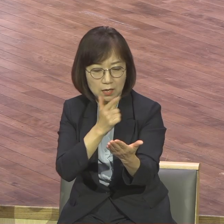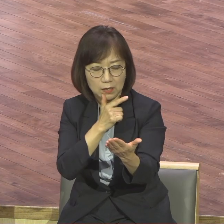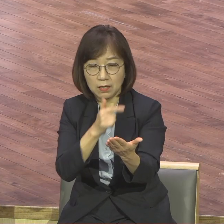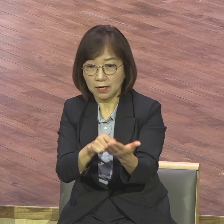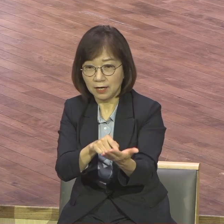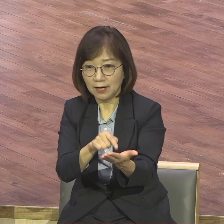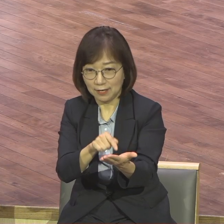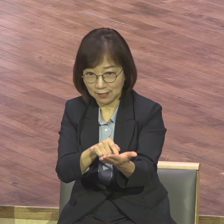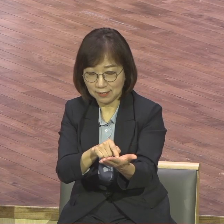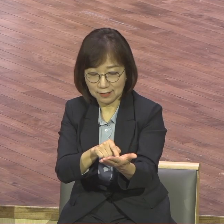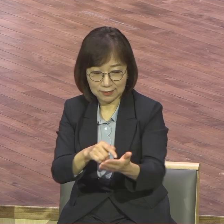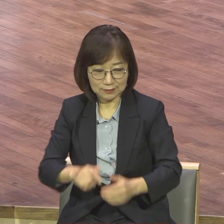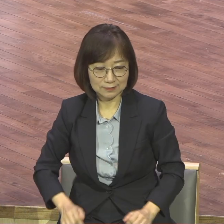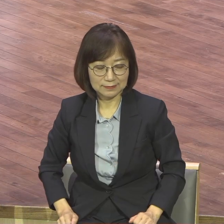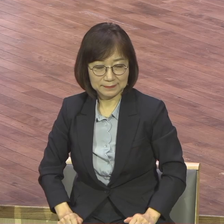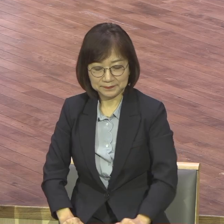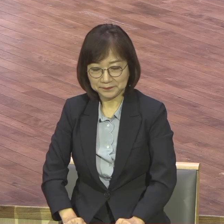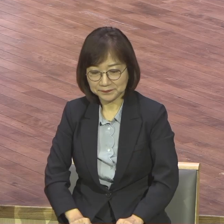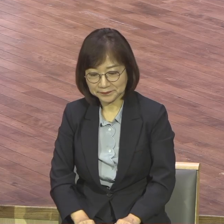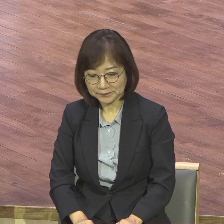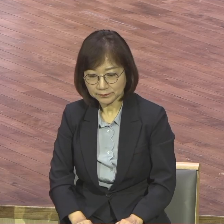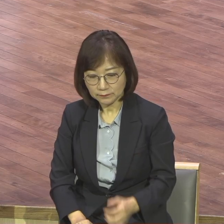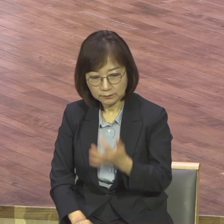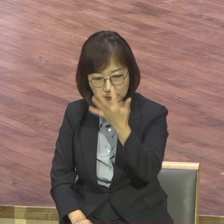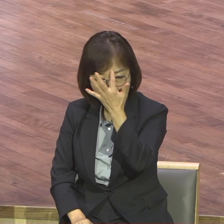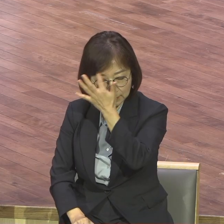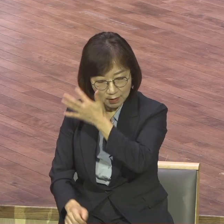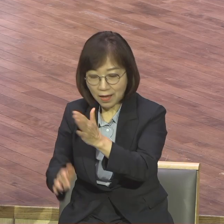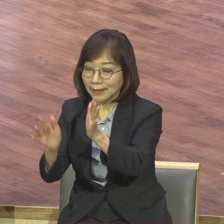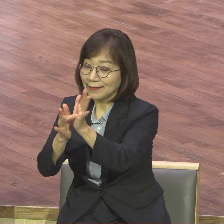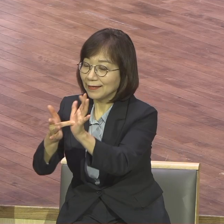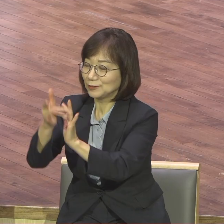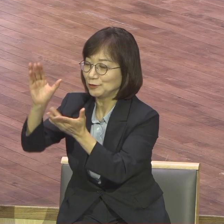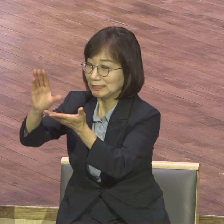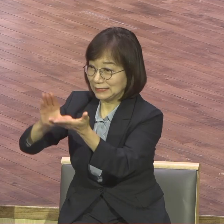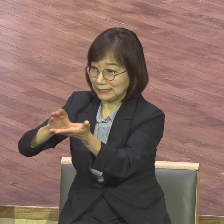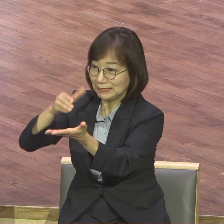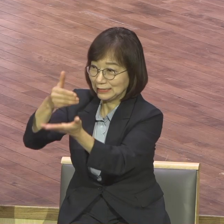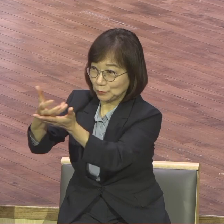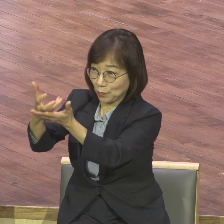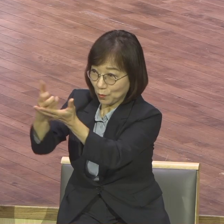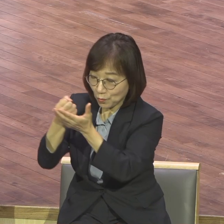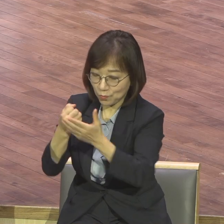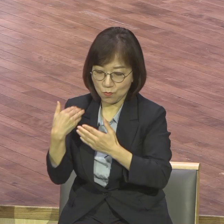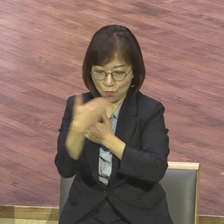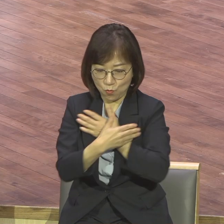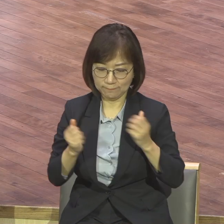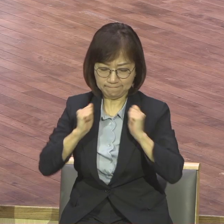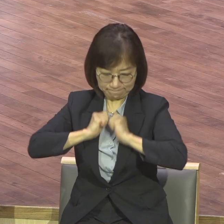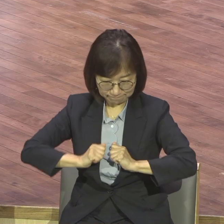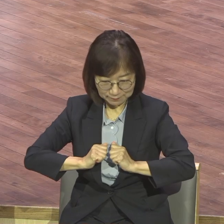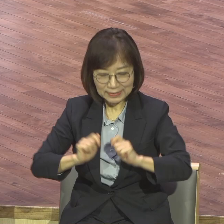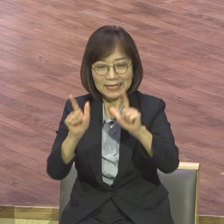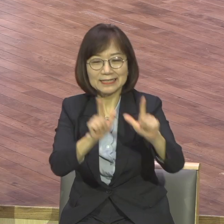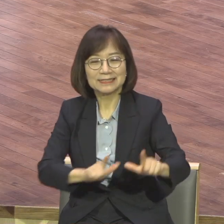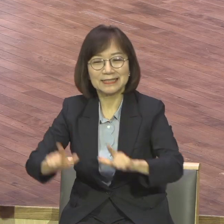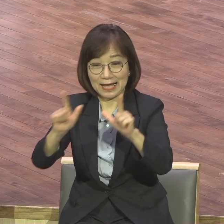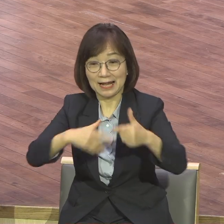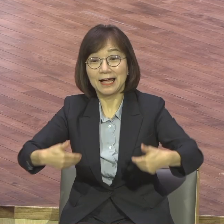내용이에요. 오직 예수 그리스도로 옷 입고 살아야 한다.